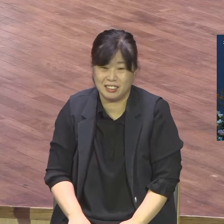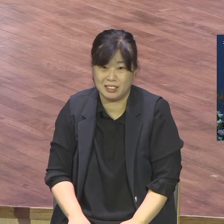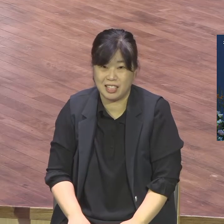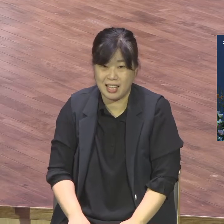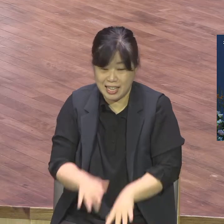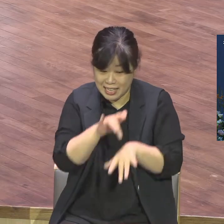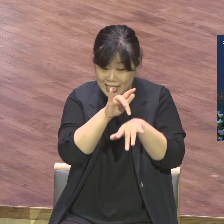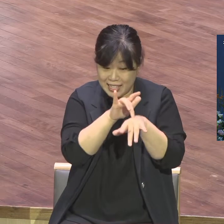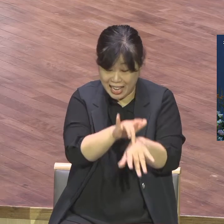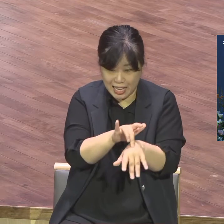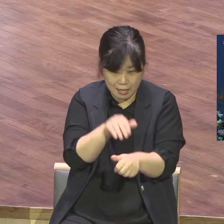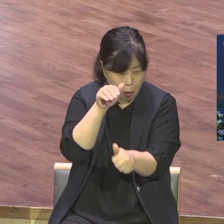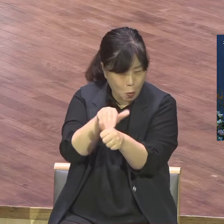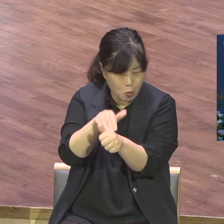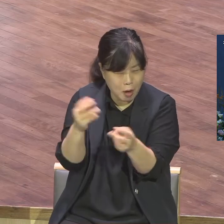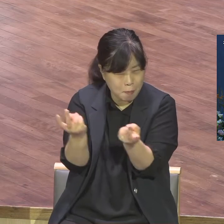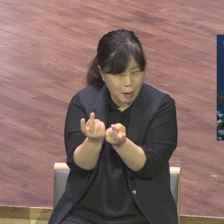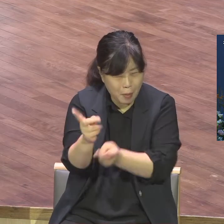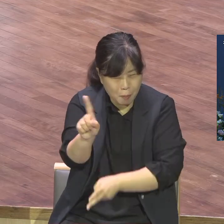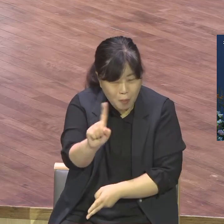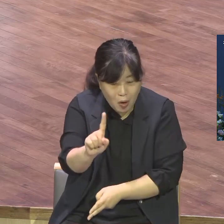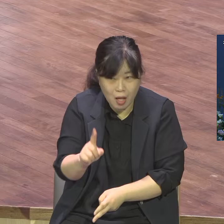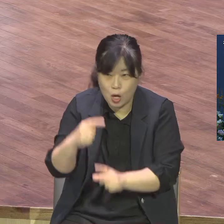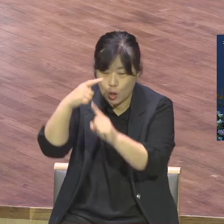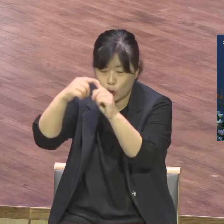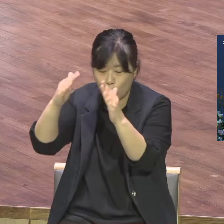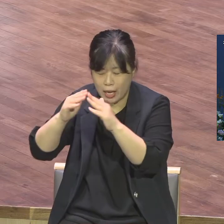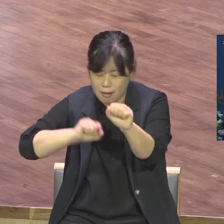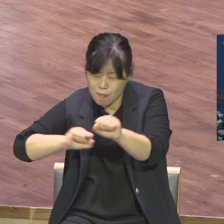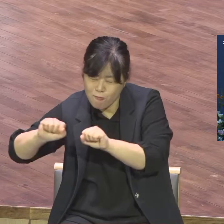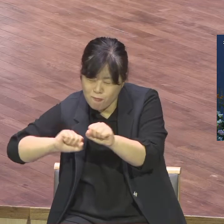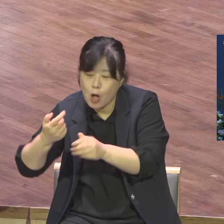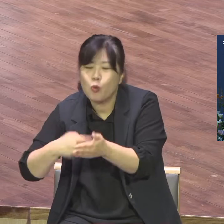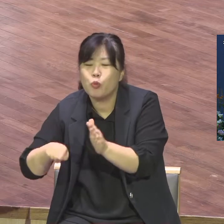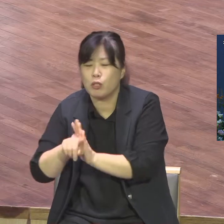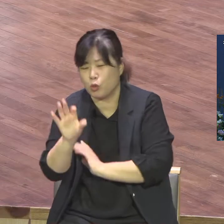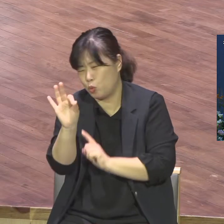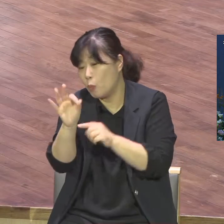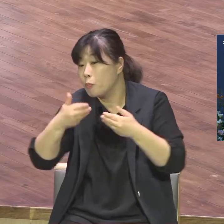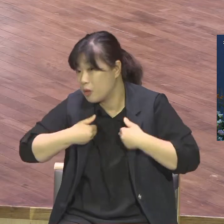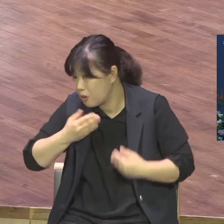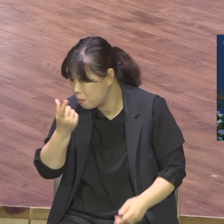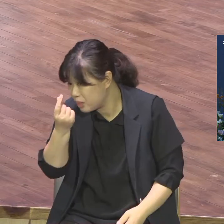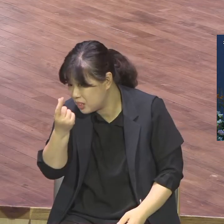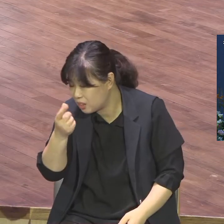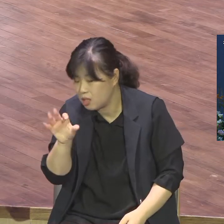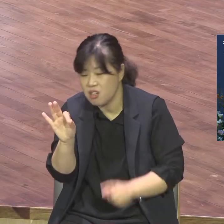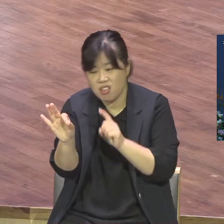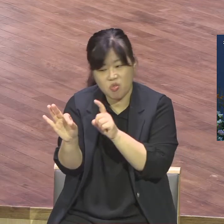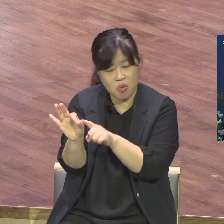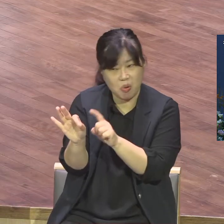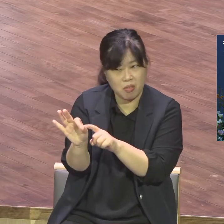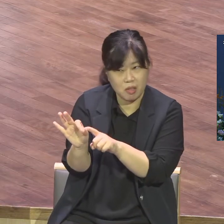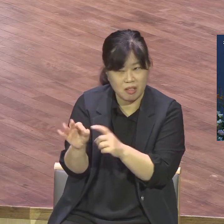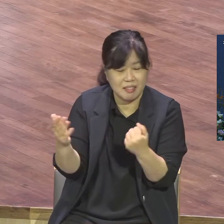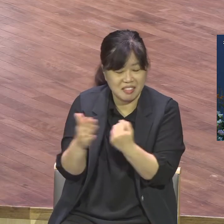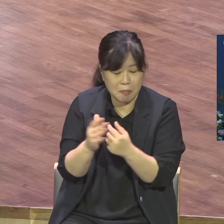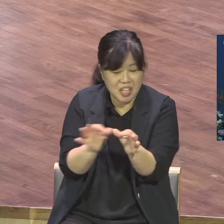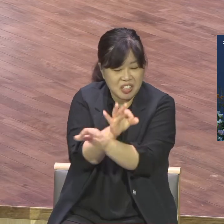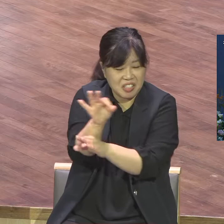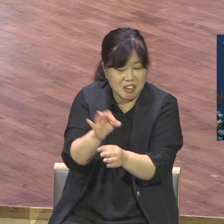뺏어버려요. 사단이 어떻게 하든지 간에 여러분 극동방송 세우고요 할렐루야 축구단